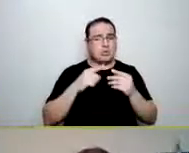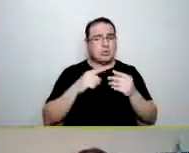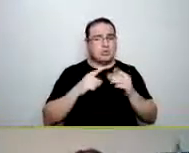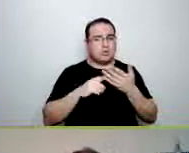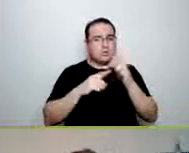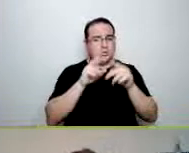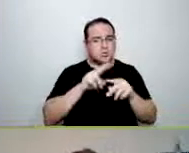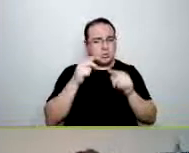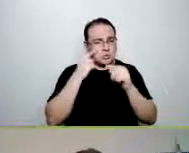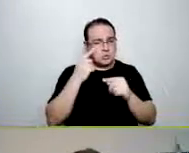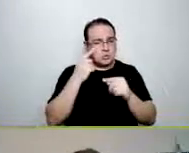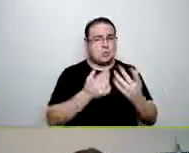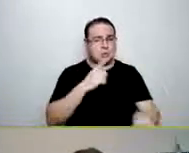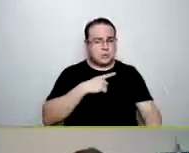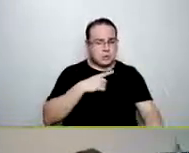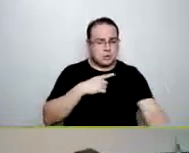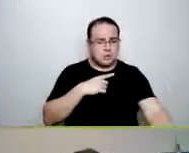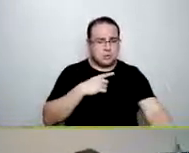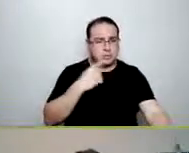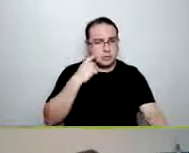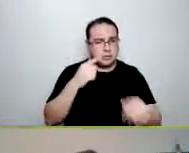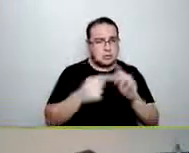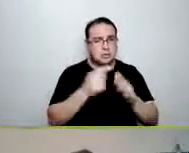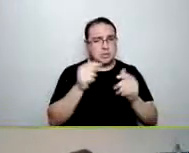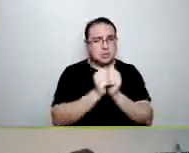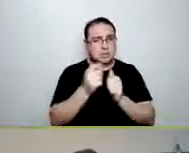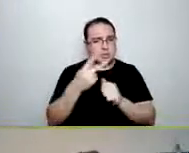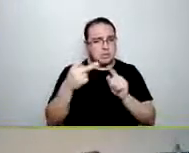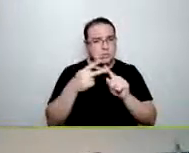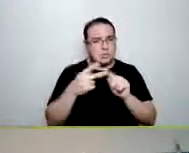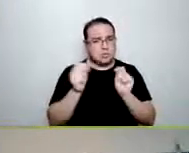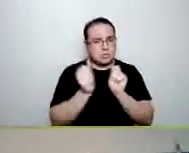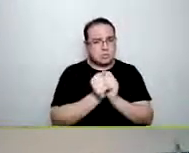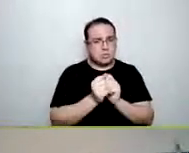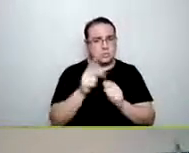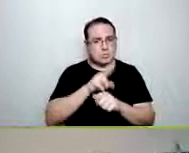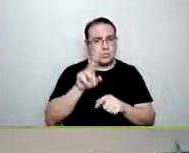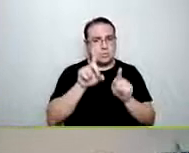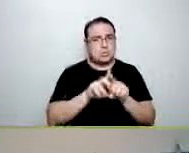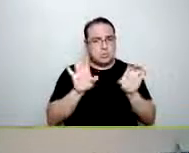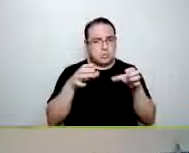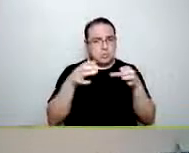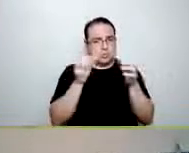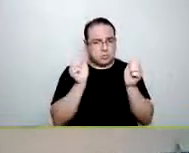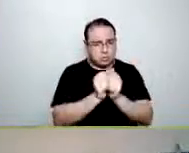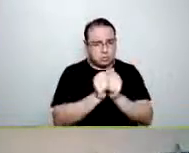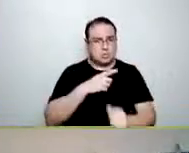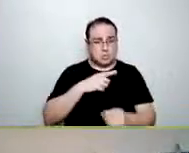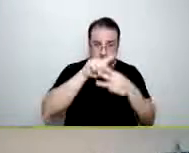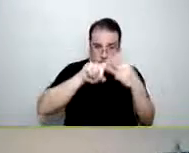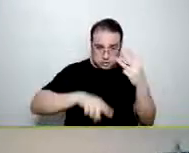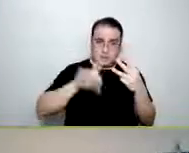e quais são os dados, né? Primários e secundários associados, né? Um conjunto desses